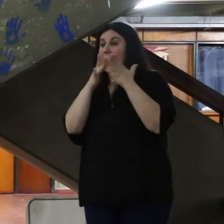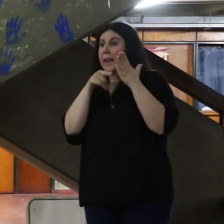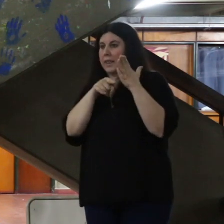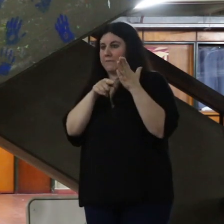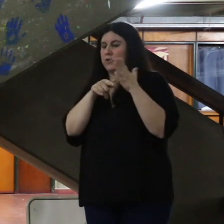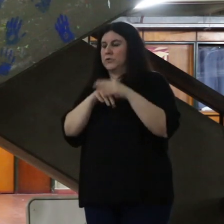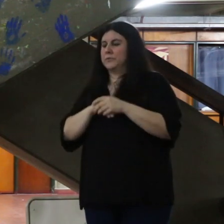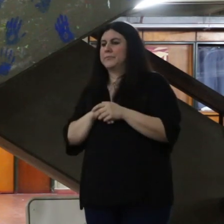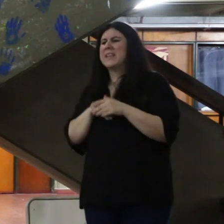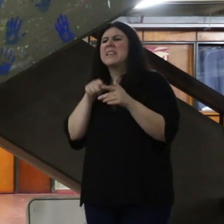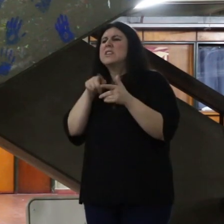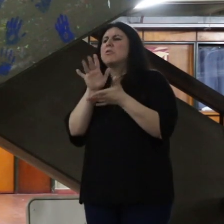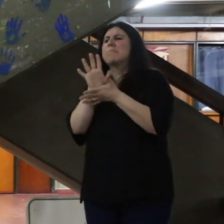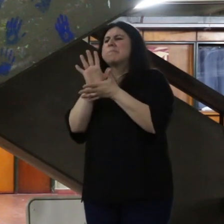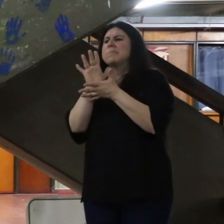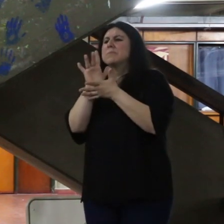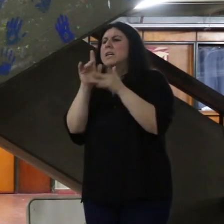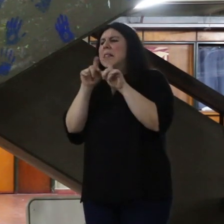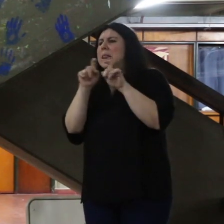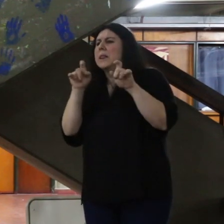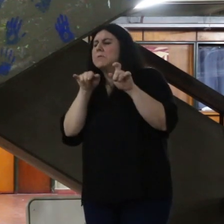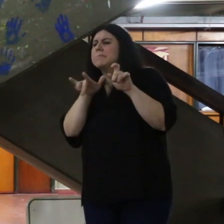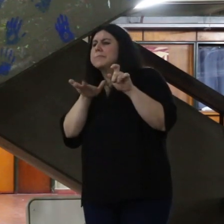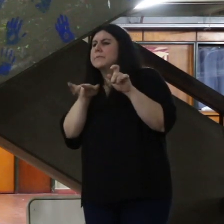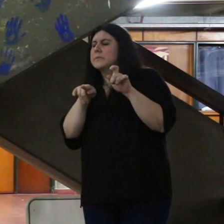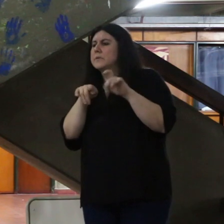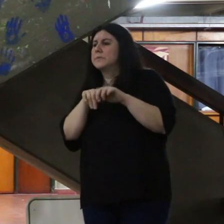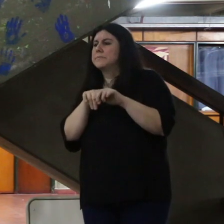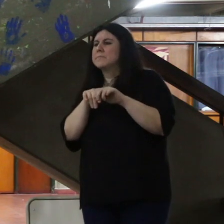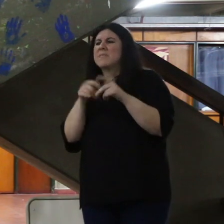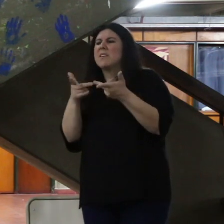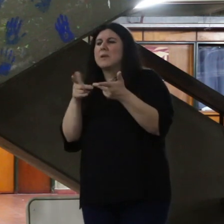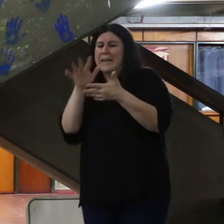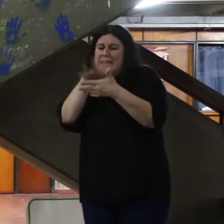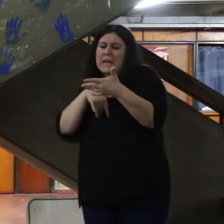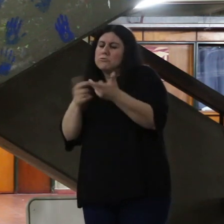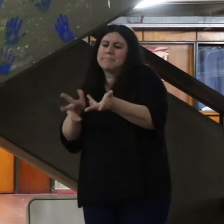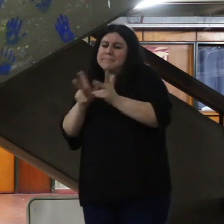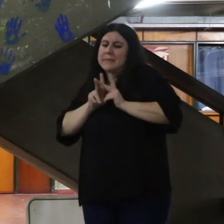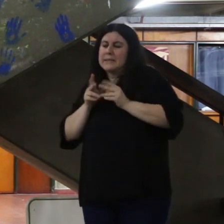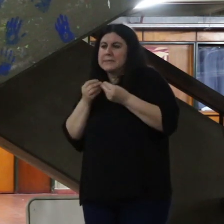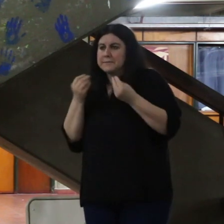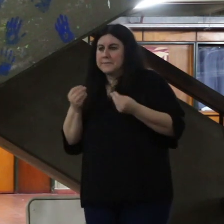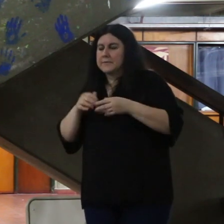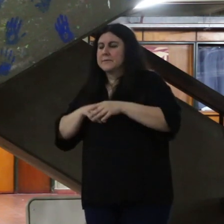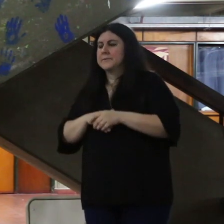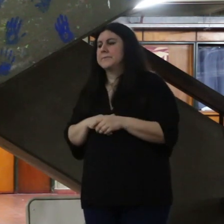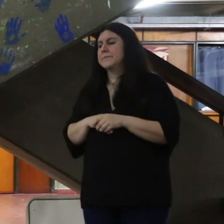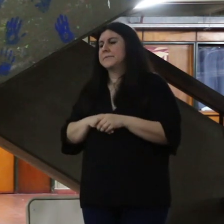Y eso quiere decir, es lo que nos quiere decir Boaventura es,